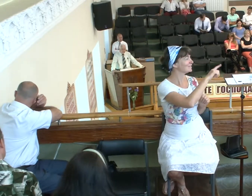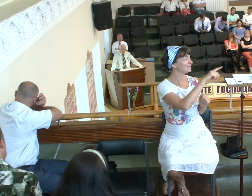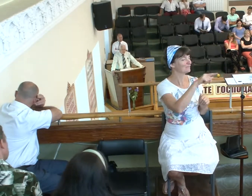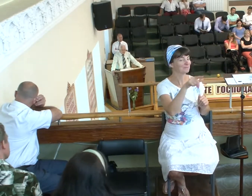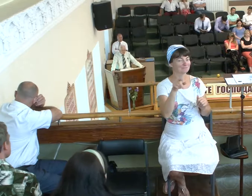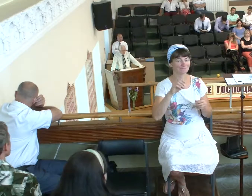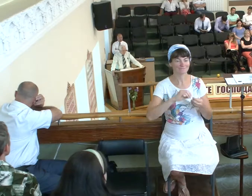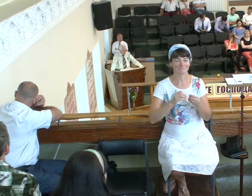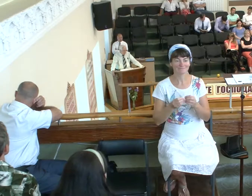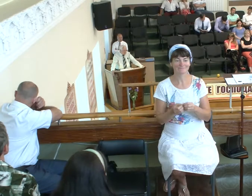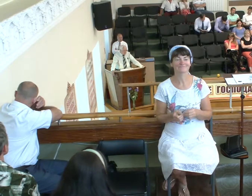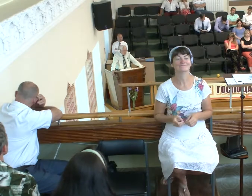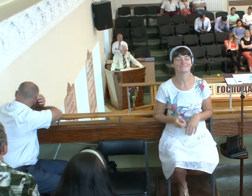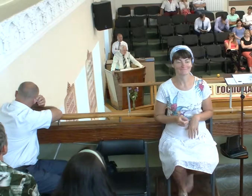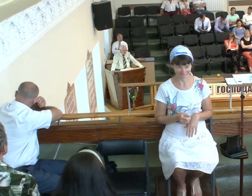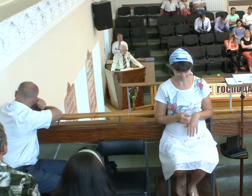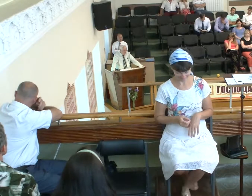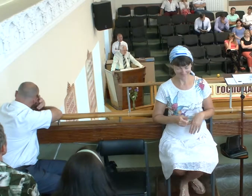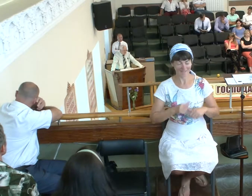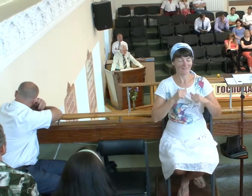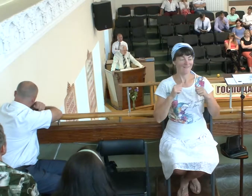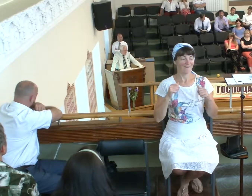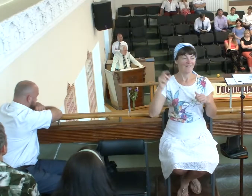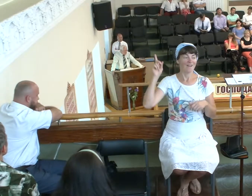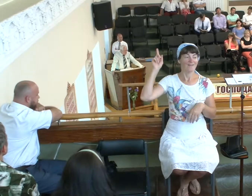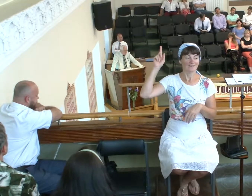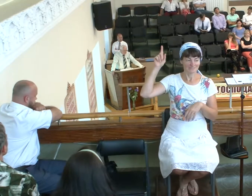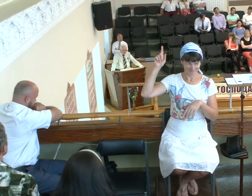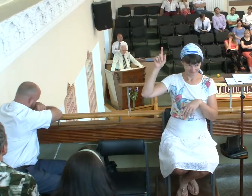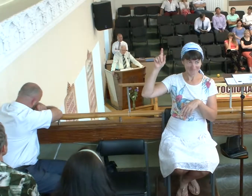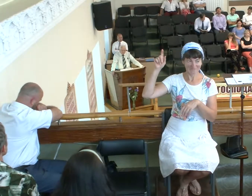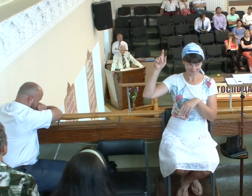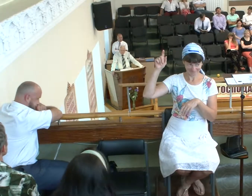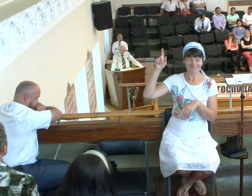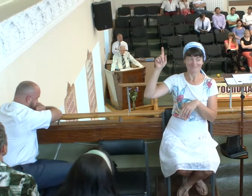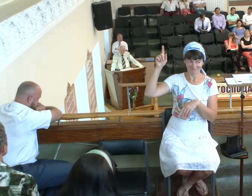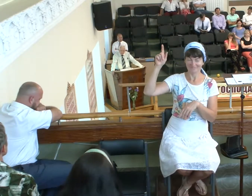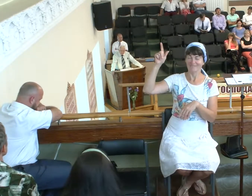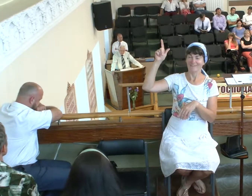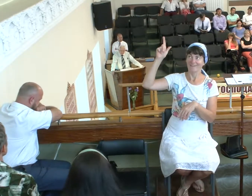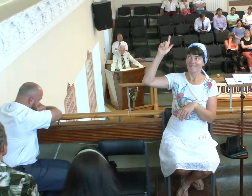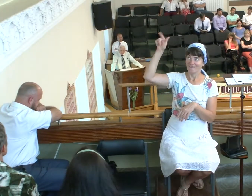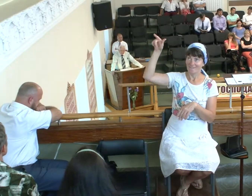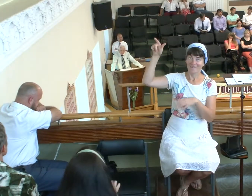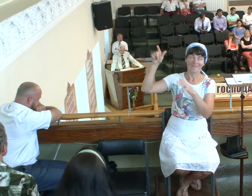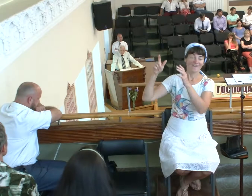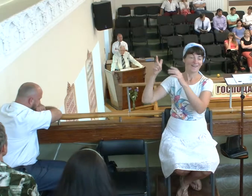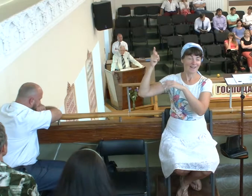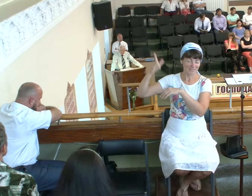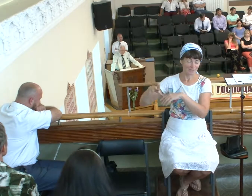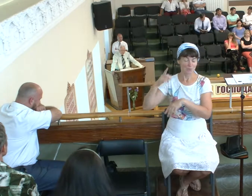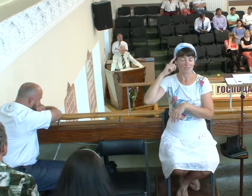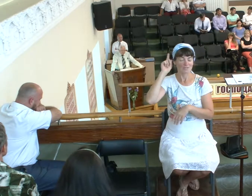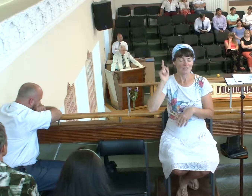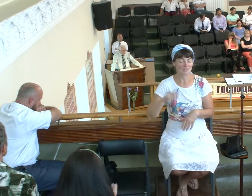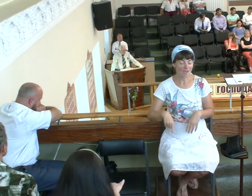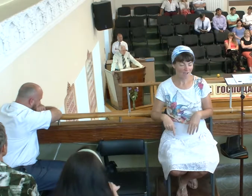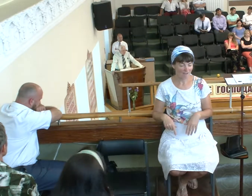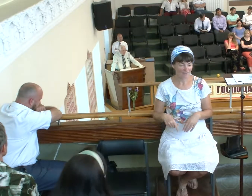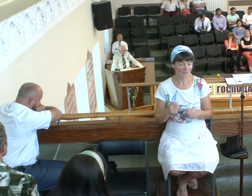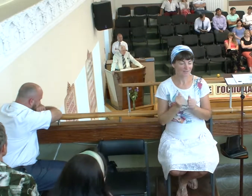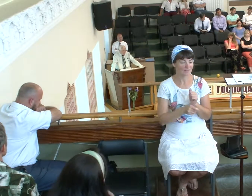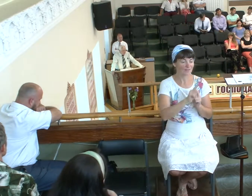Он знает, кто что переживает, о чем думает, спит или не спит ночью, о